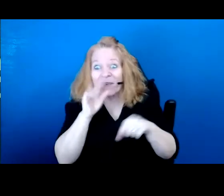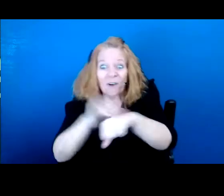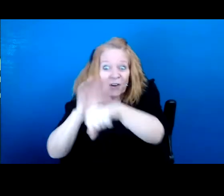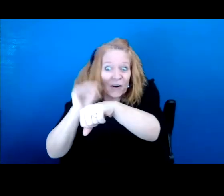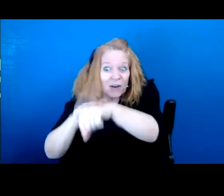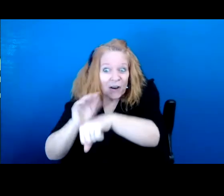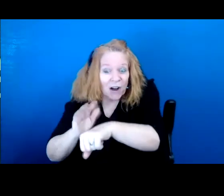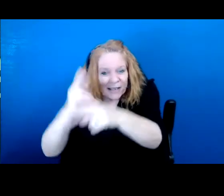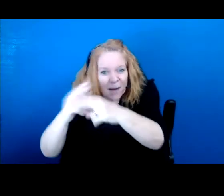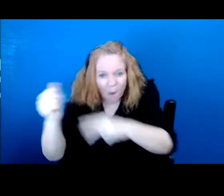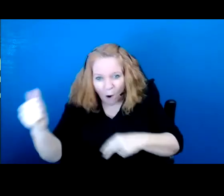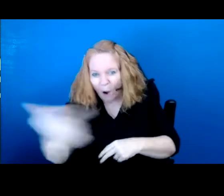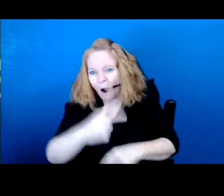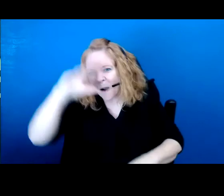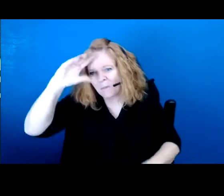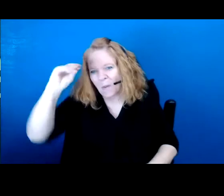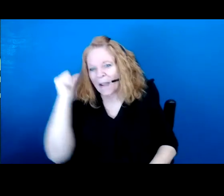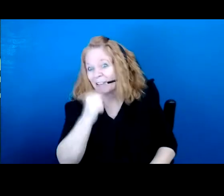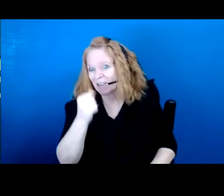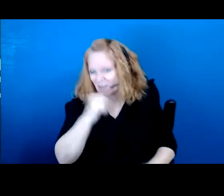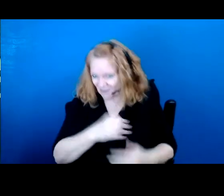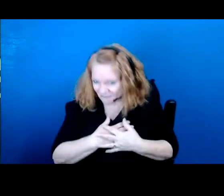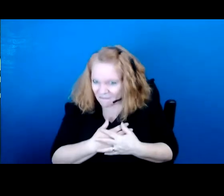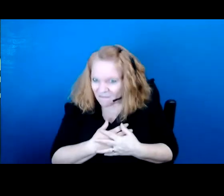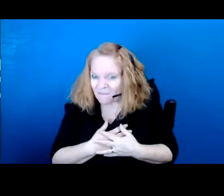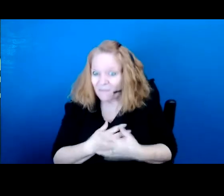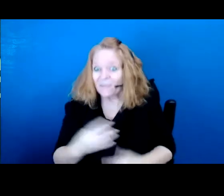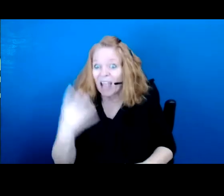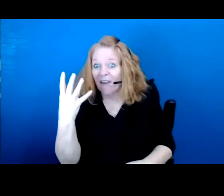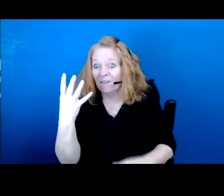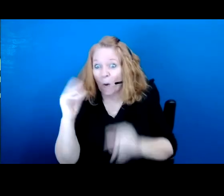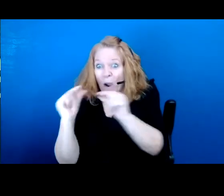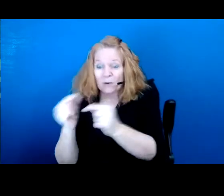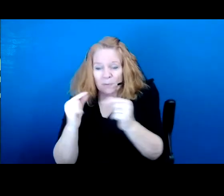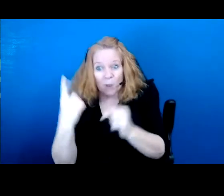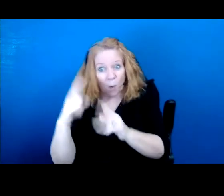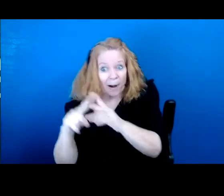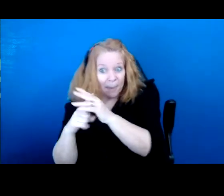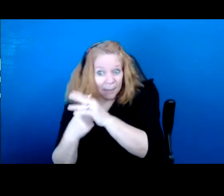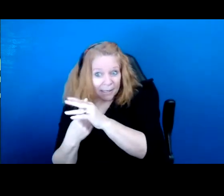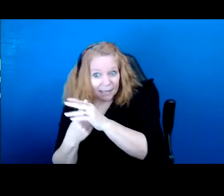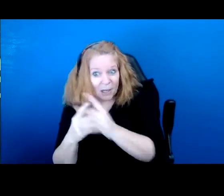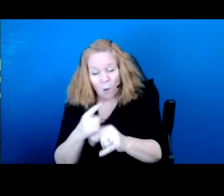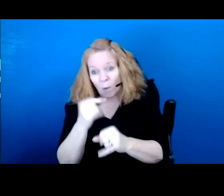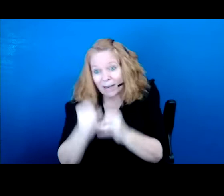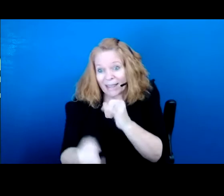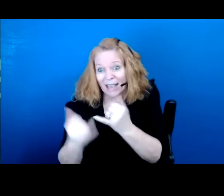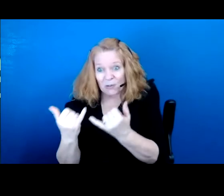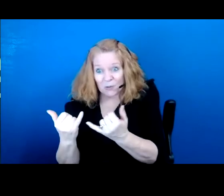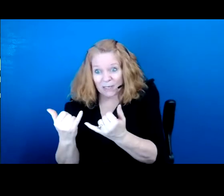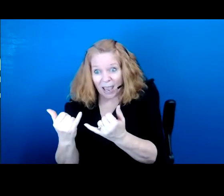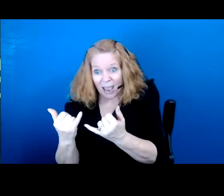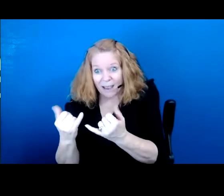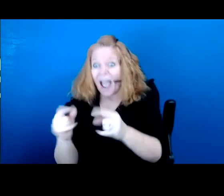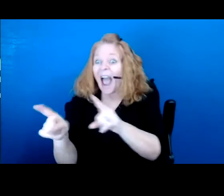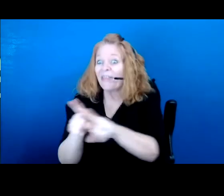wen y wenwen me gusta decir los nombres de todos los niños y niñas están aquí lo vamos a hacer en cuatro grupos